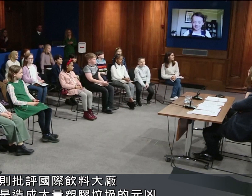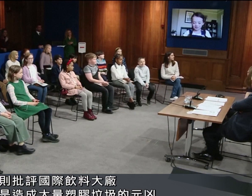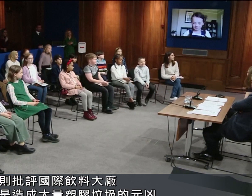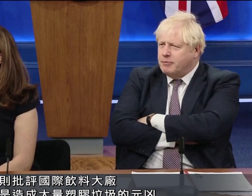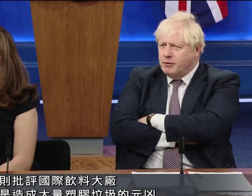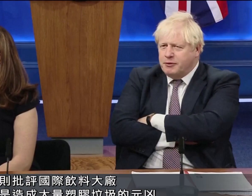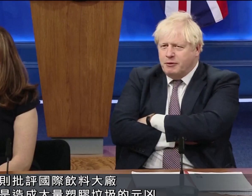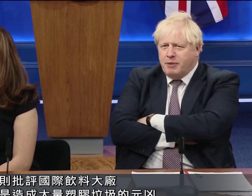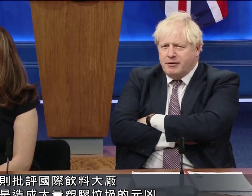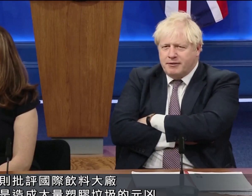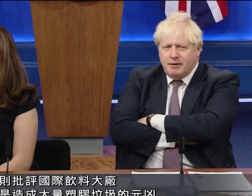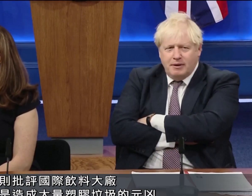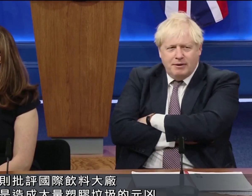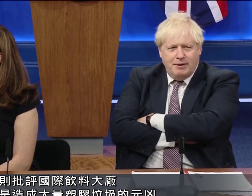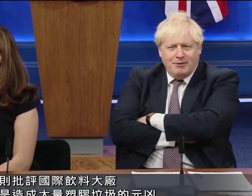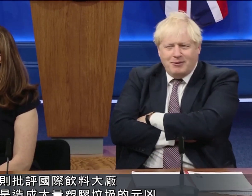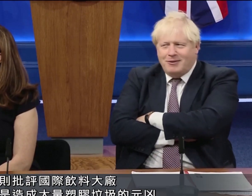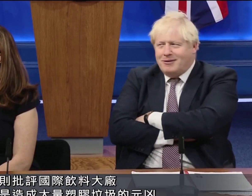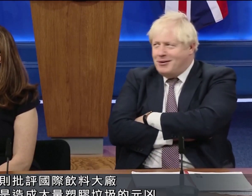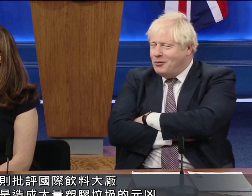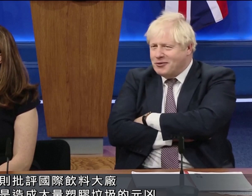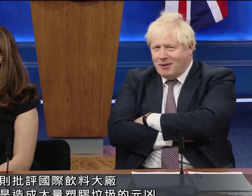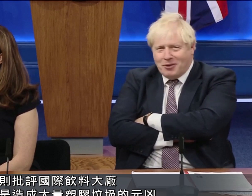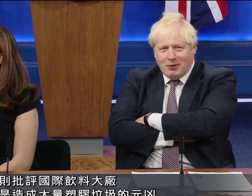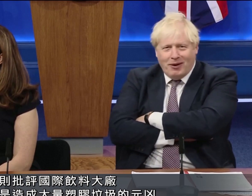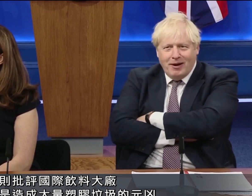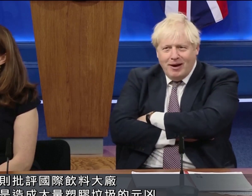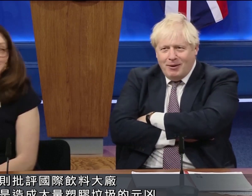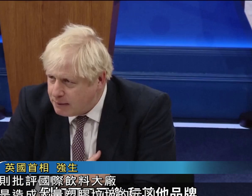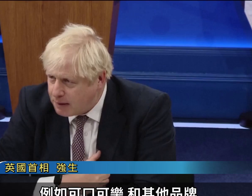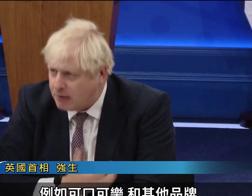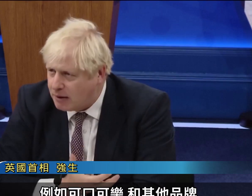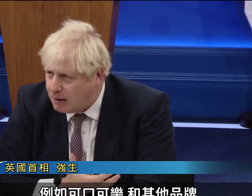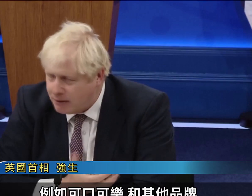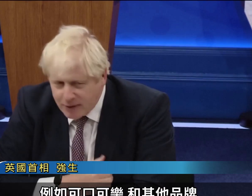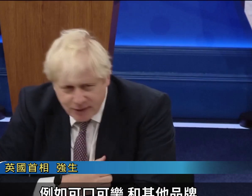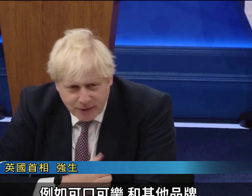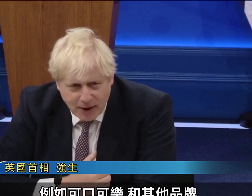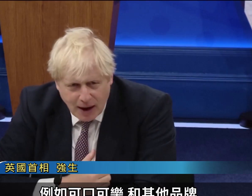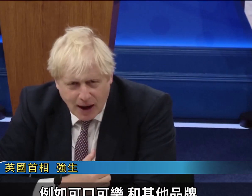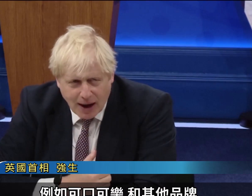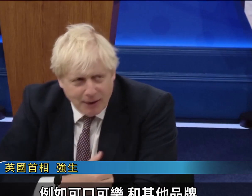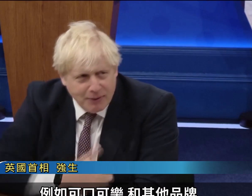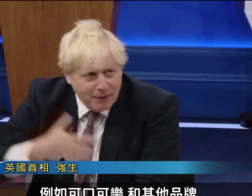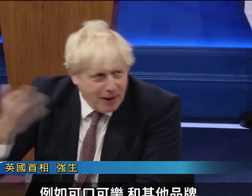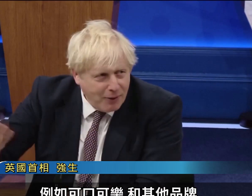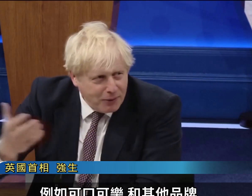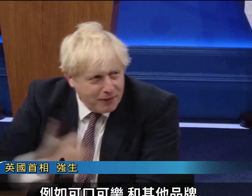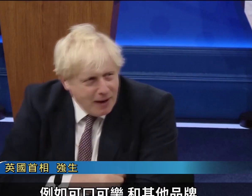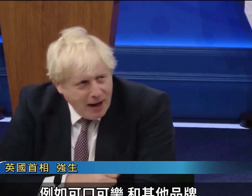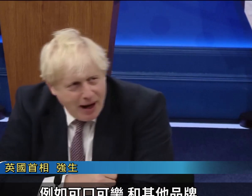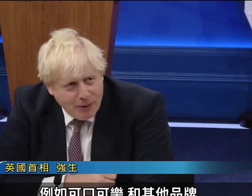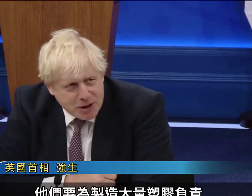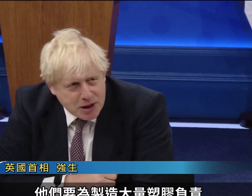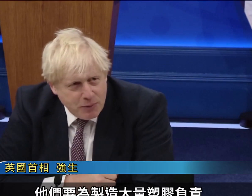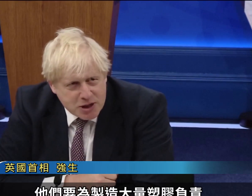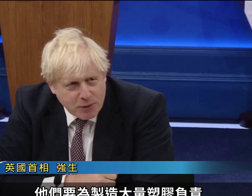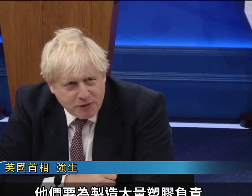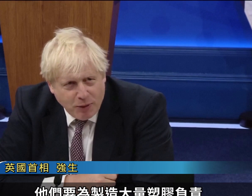饮料大厂是造成大量塑胶垃圾的元凶。 Coca-Cola, for instance, and others, which are